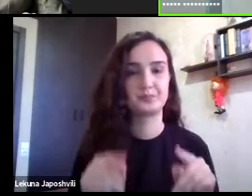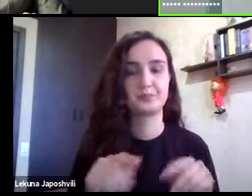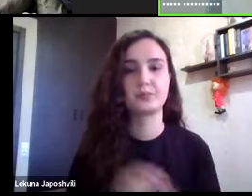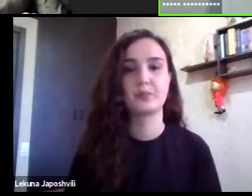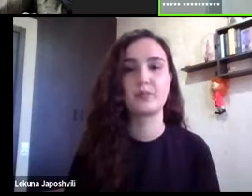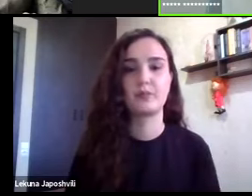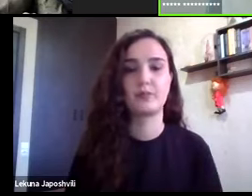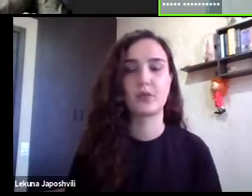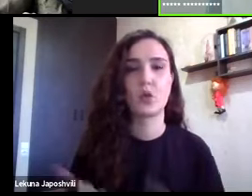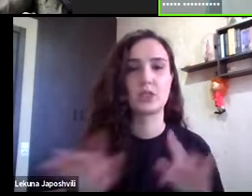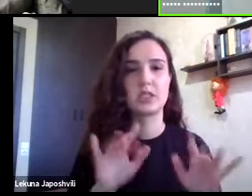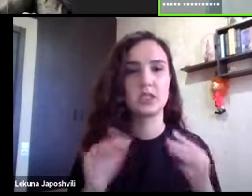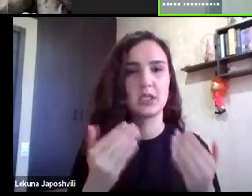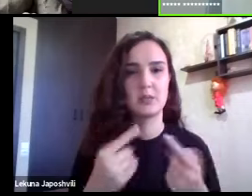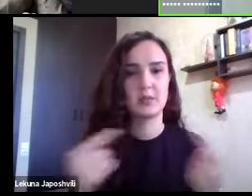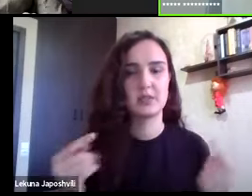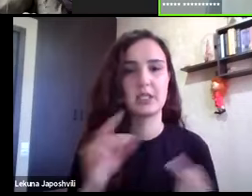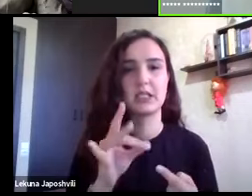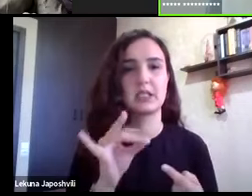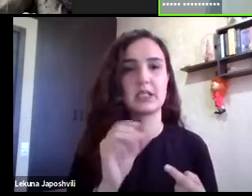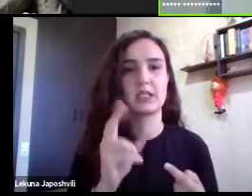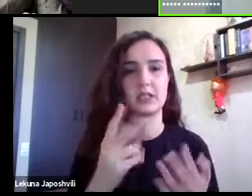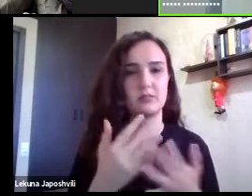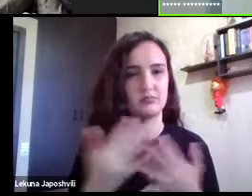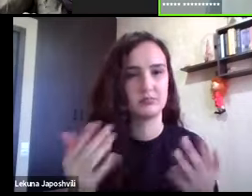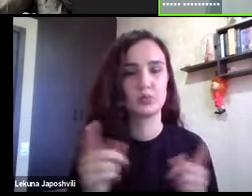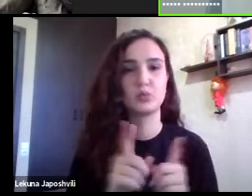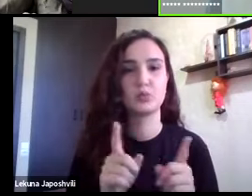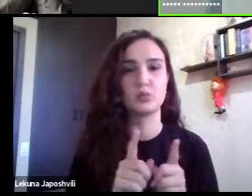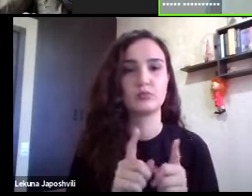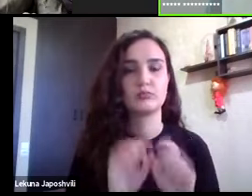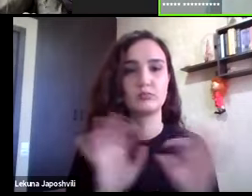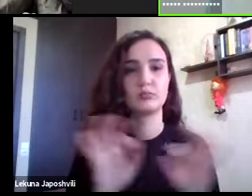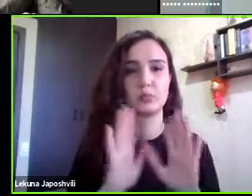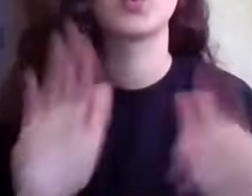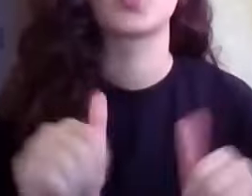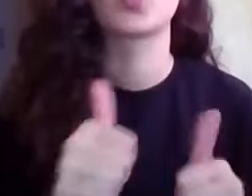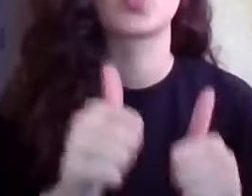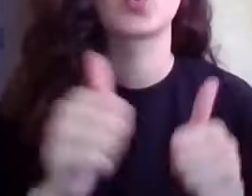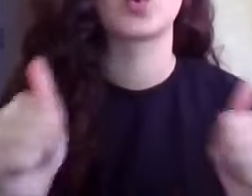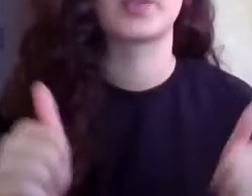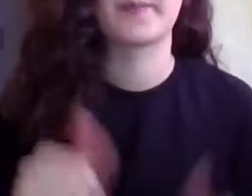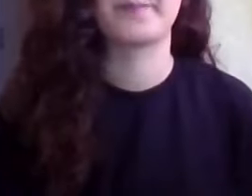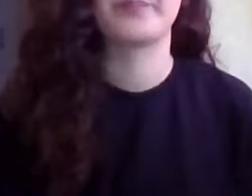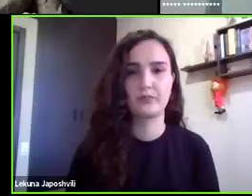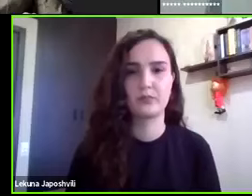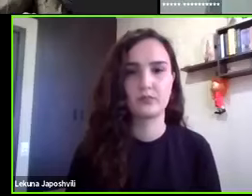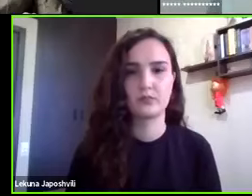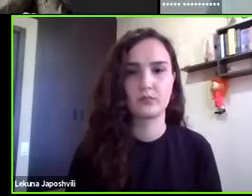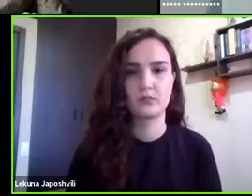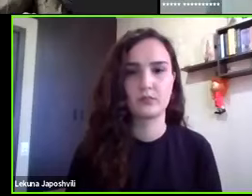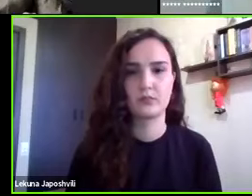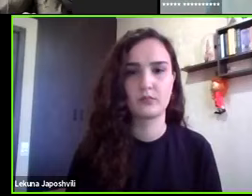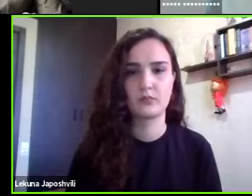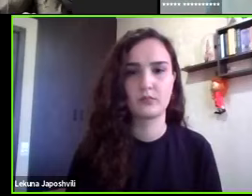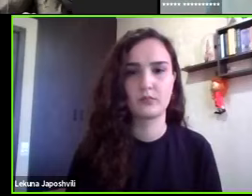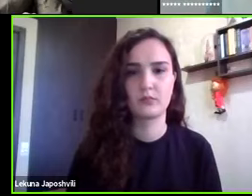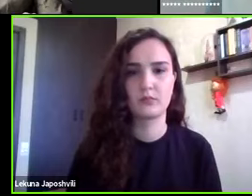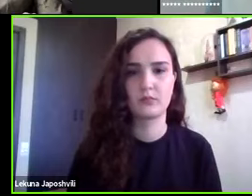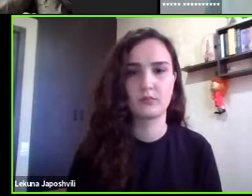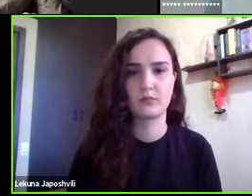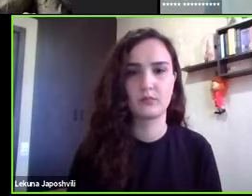პროფილაქტიკურ ღონისძიებებზე, რისკებზე და ასევე იმაზე, თუ როგორი თავისებურებებით მიმდინარეობს ეს